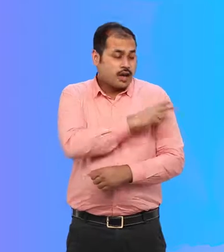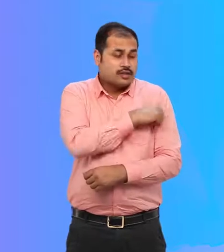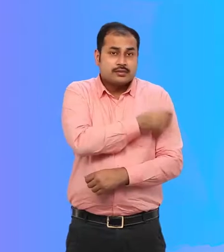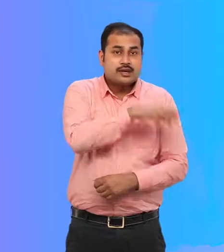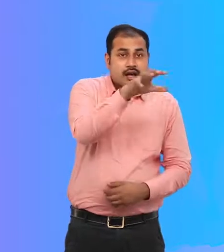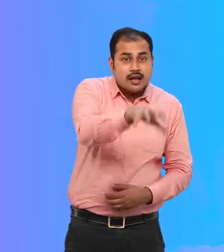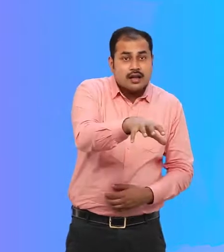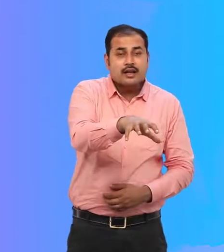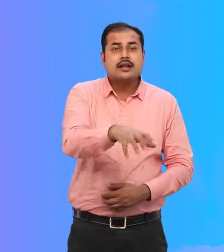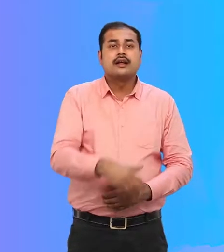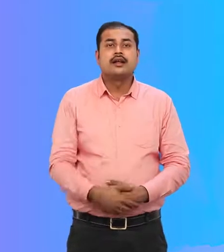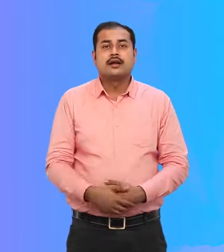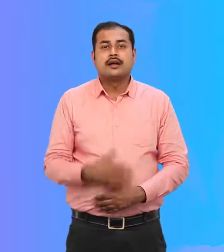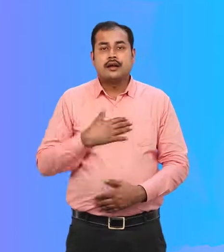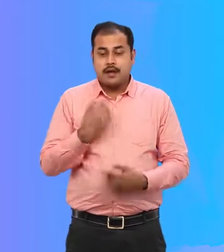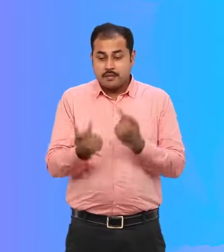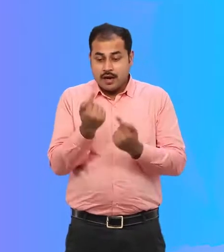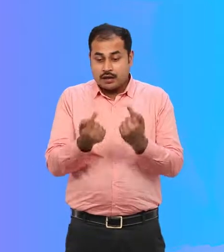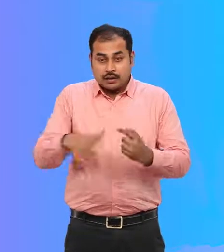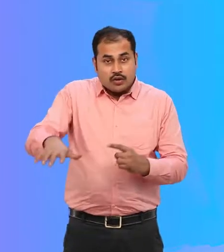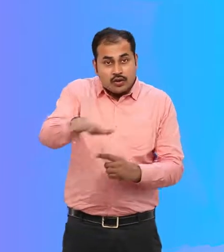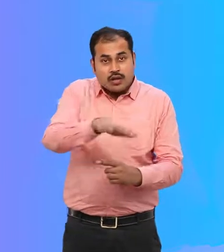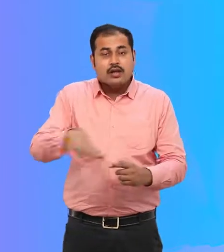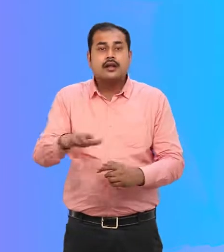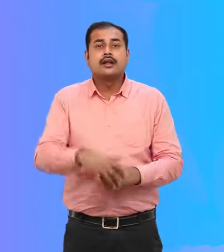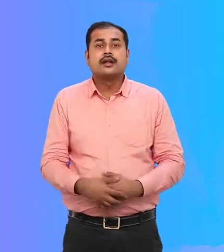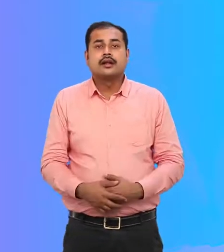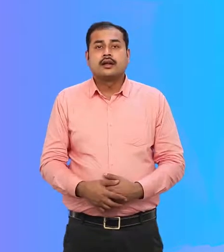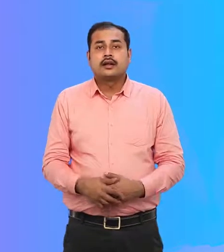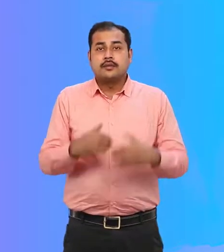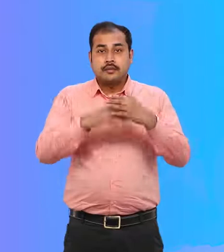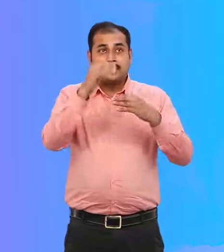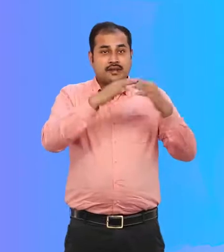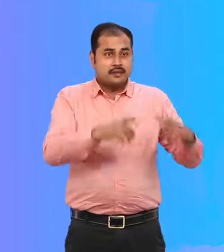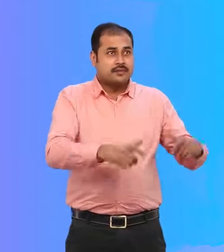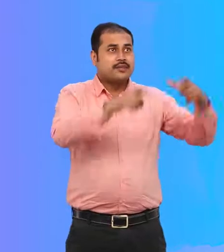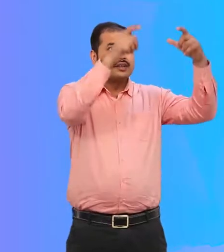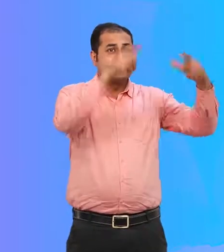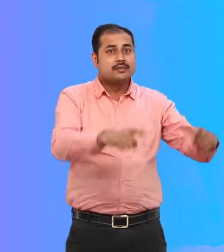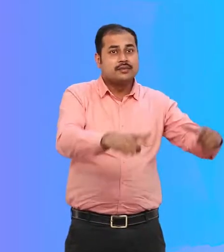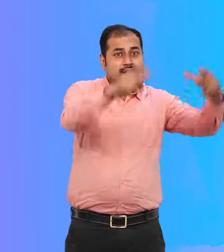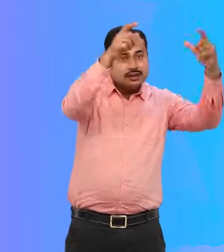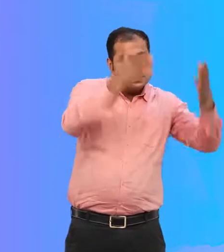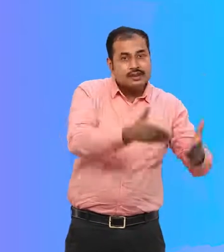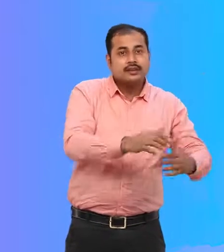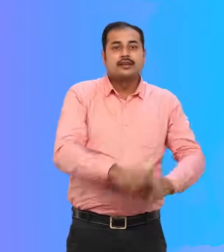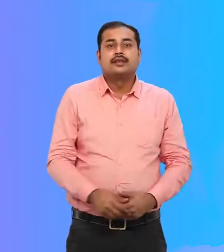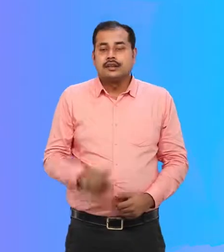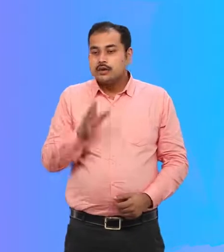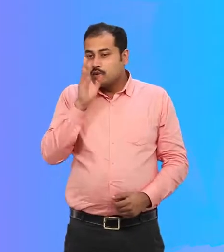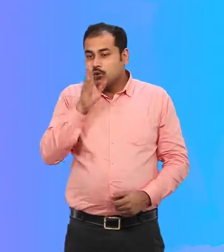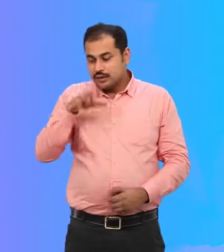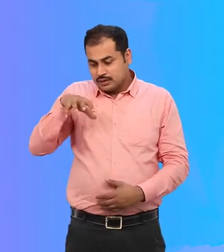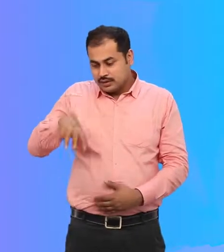कि अस्पताल एक पाठ कि भवन नत कि